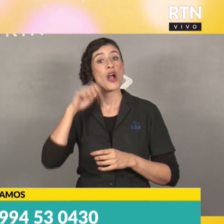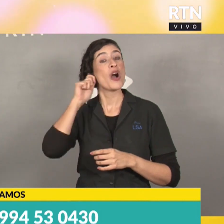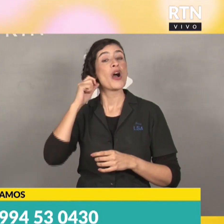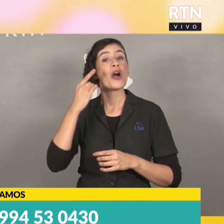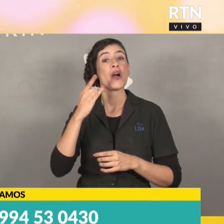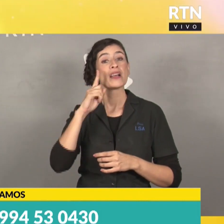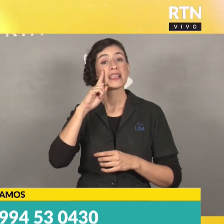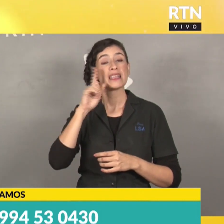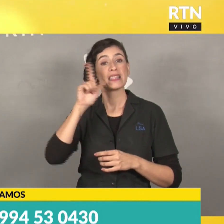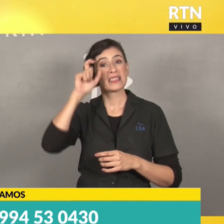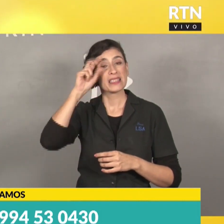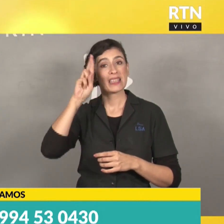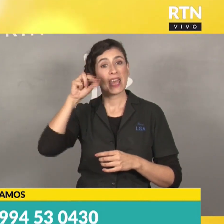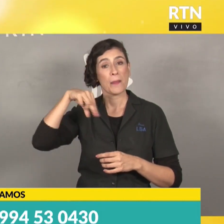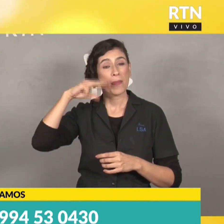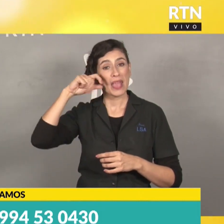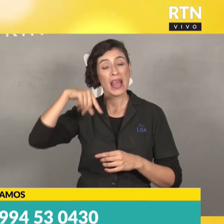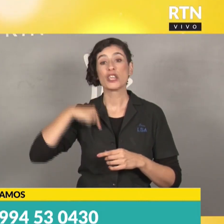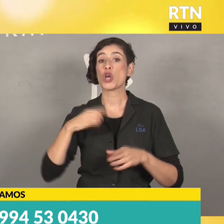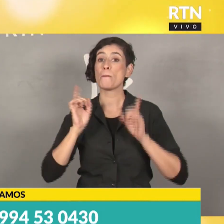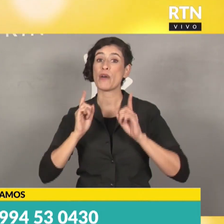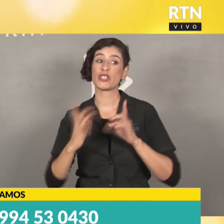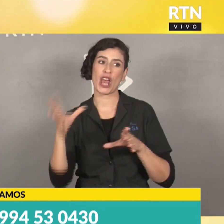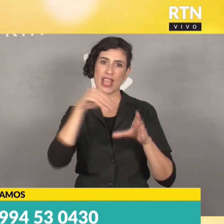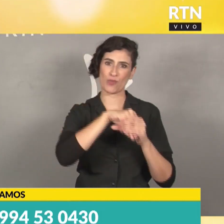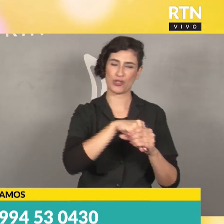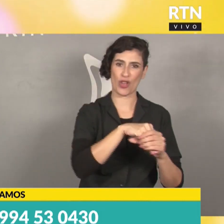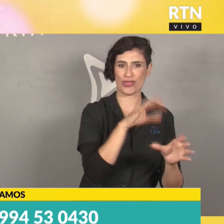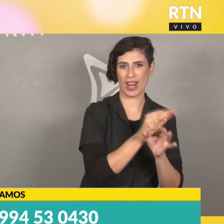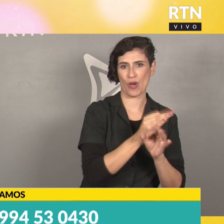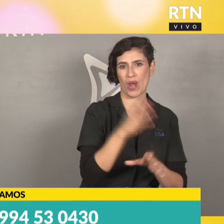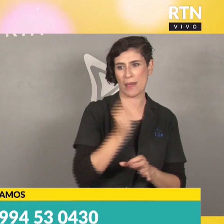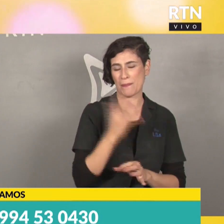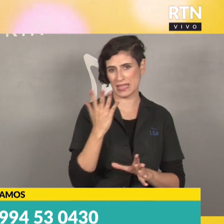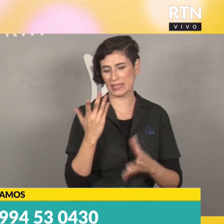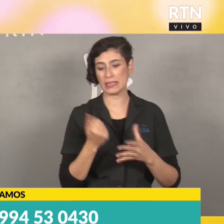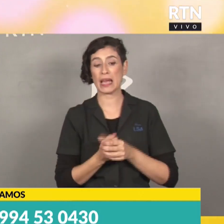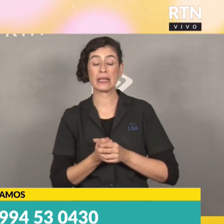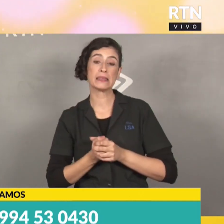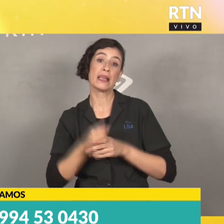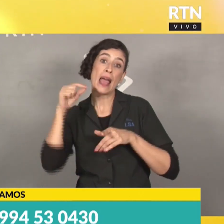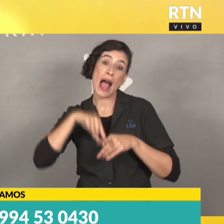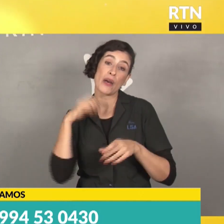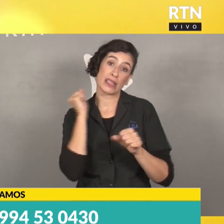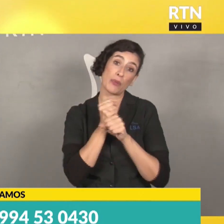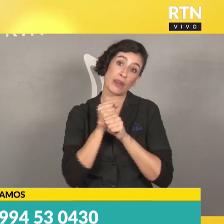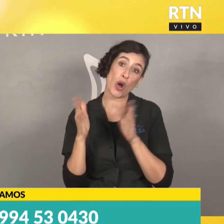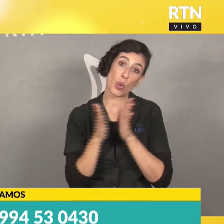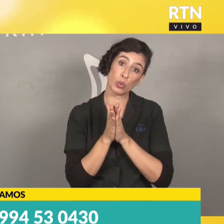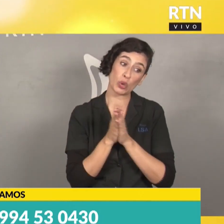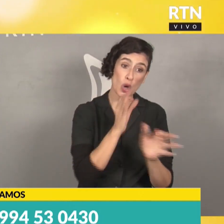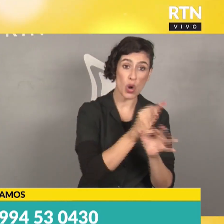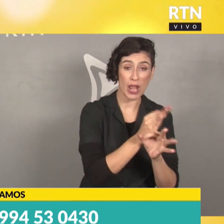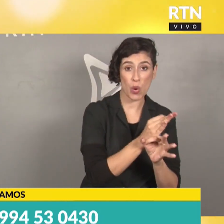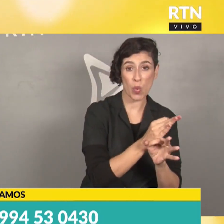de inclusión de la Escuela Especial y en estos momentos nos encontramos trabajando en conjunto con la EPET número 11, donde